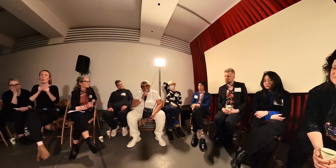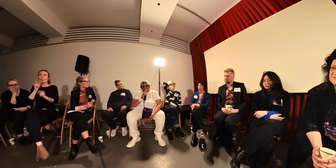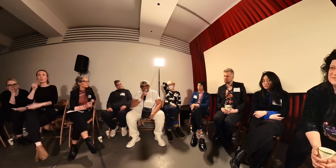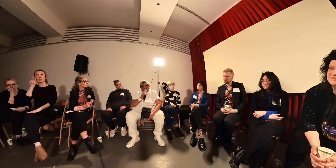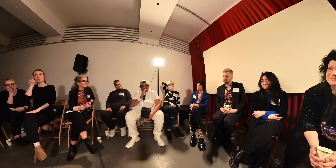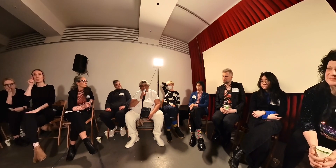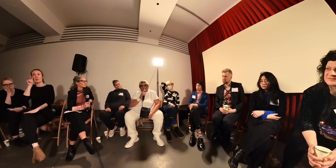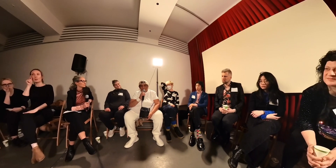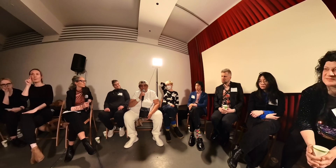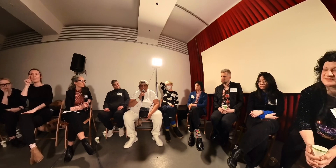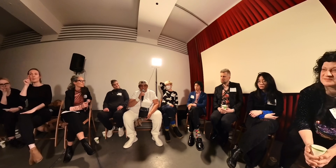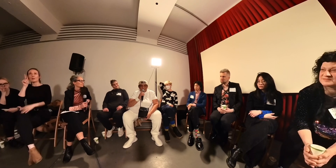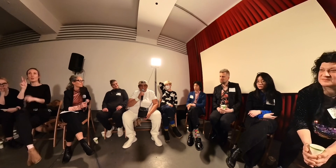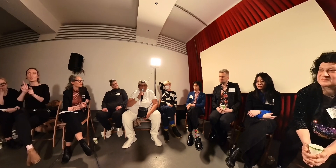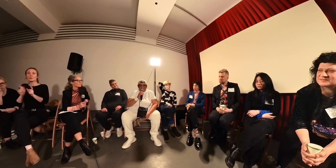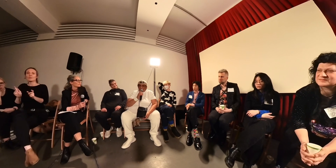protože